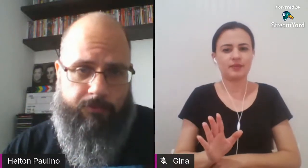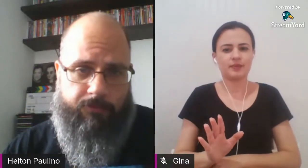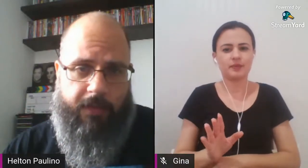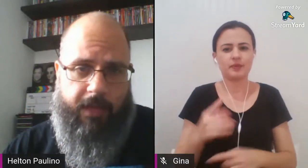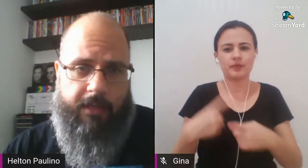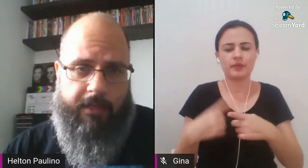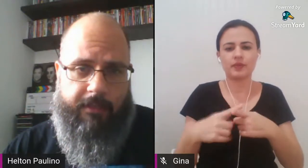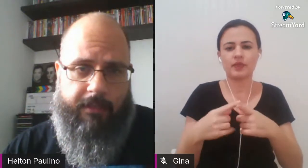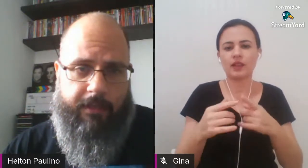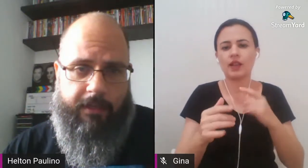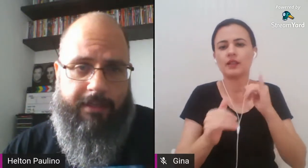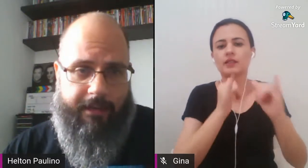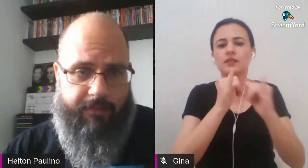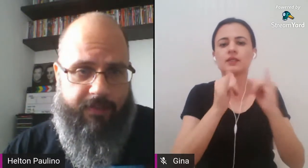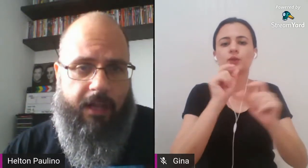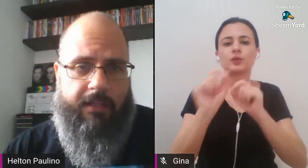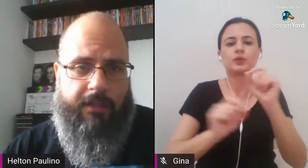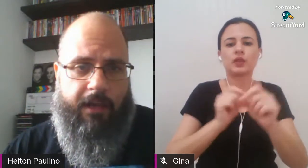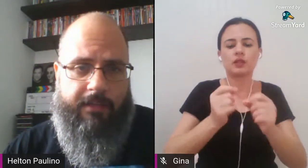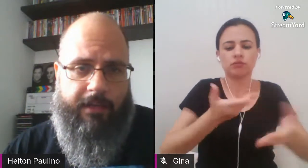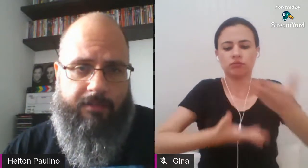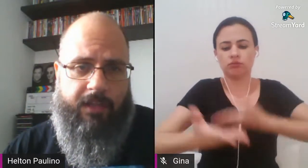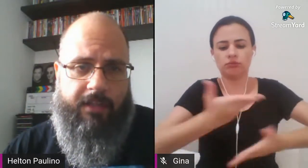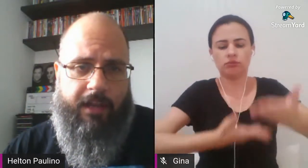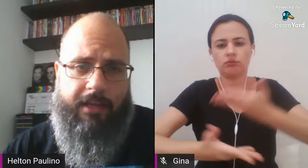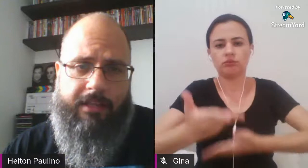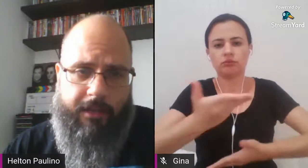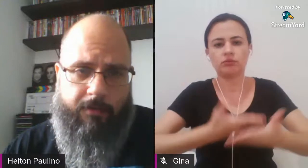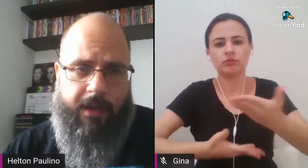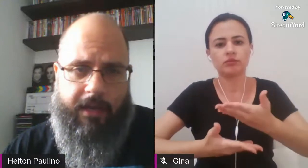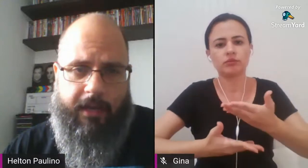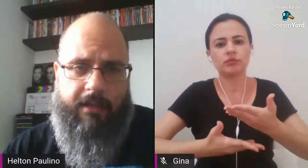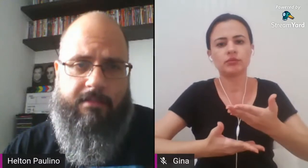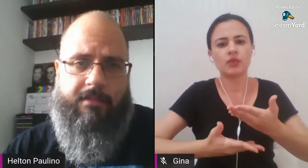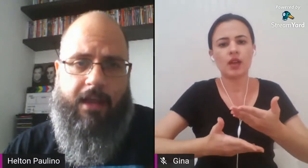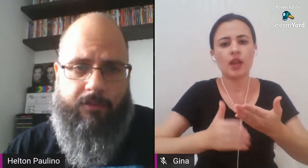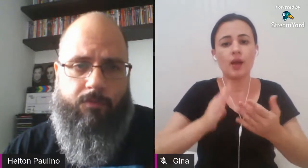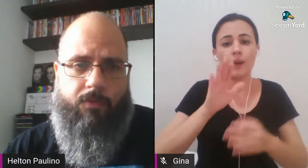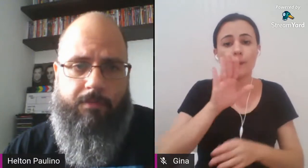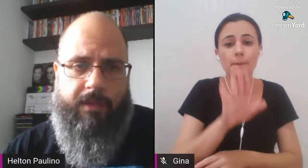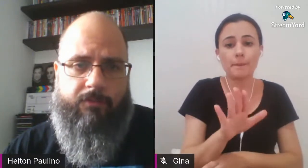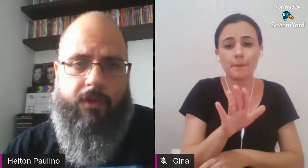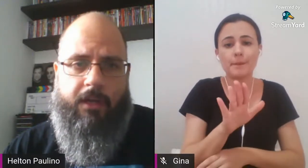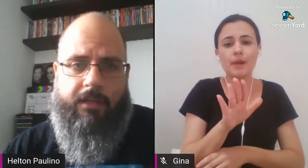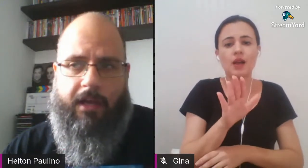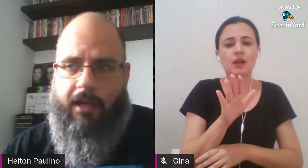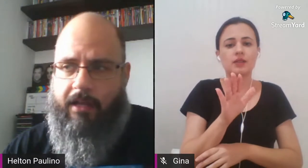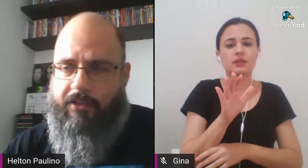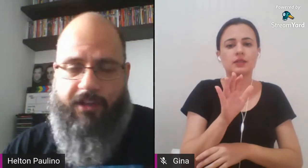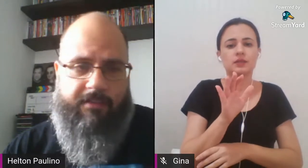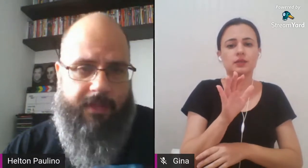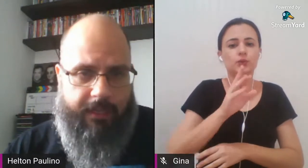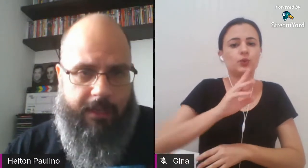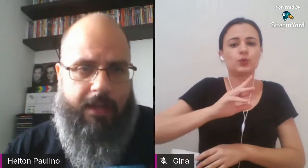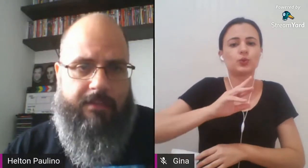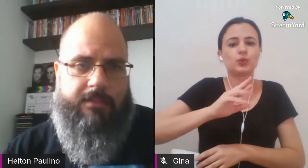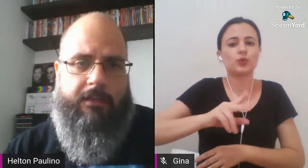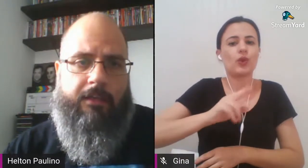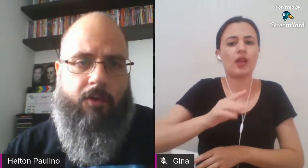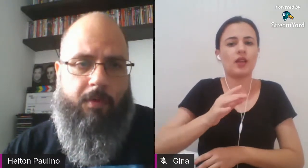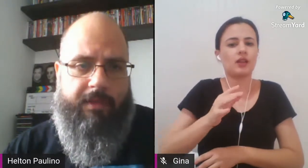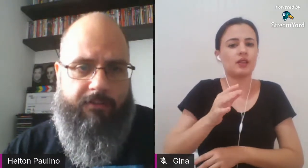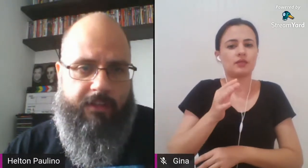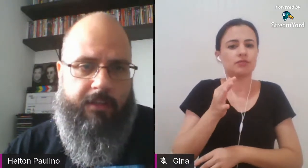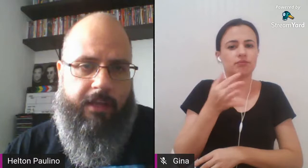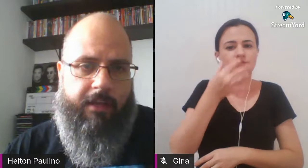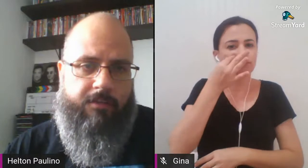internet nos dá de interatividade, a interatividade ela ainda não é aquele exato momento da geração de catarse